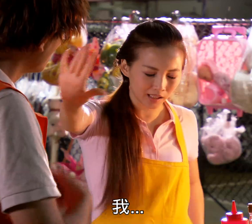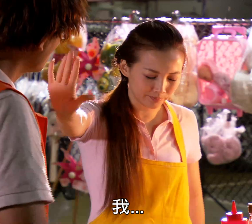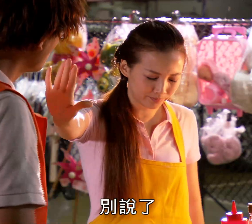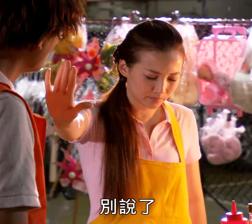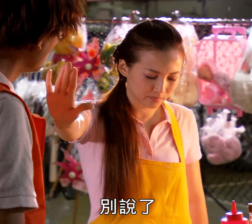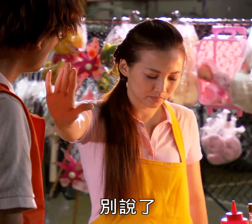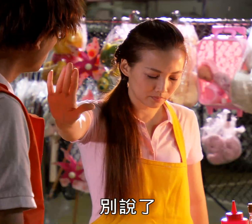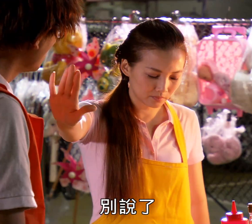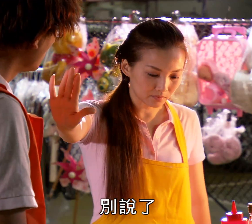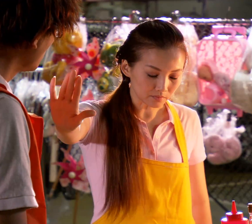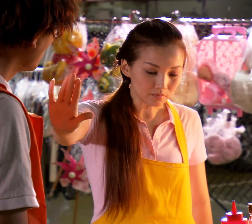别说了。